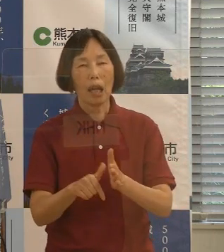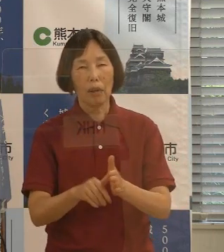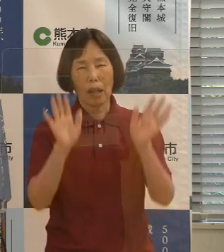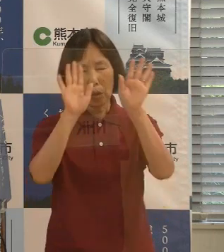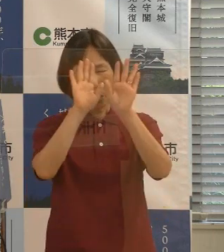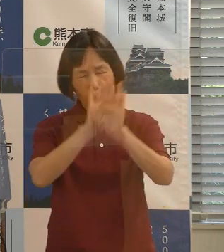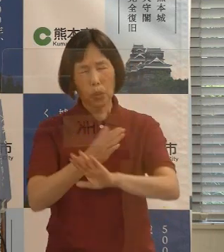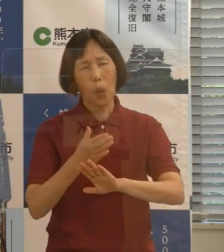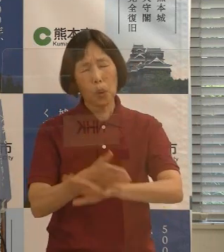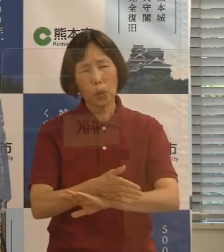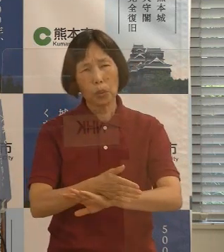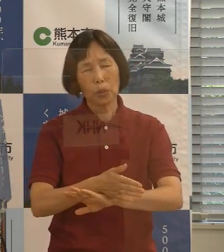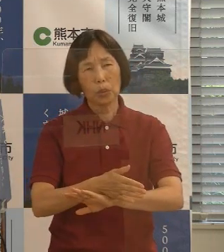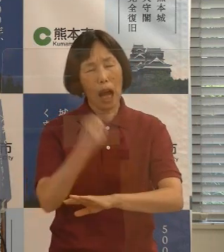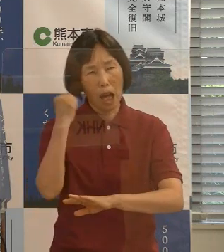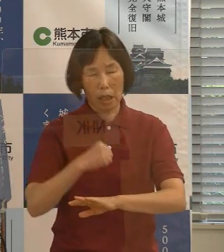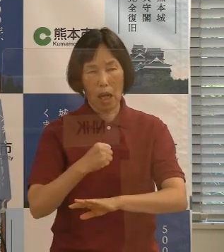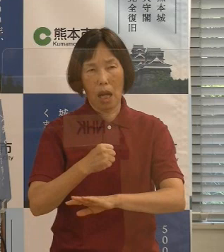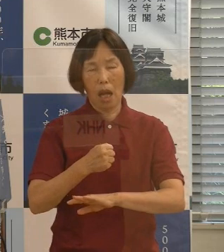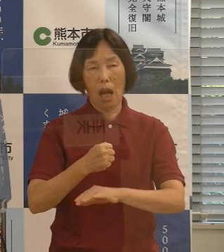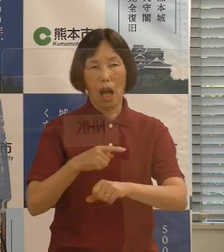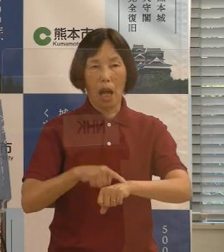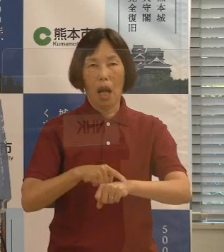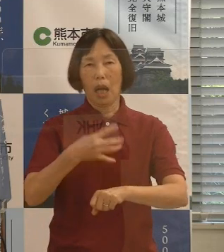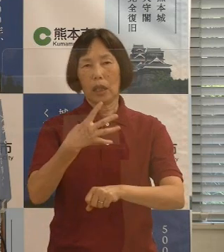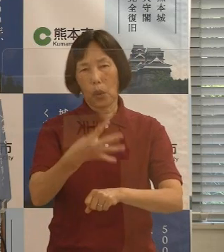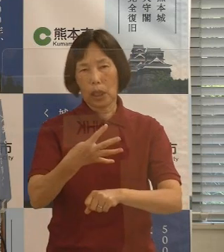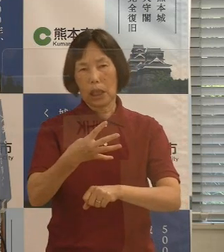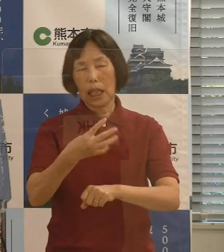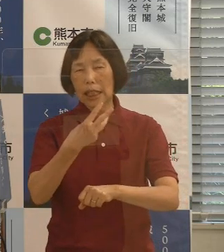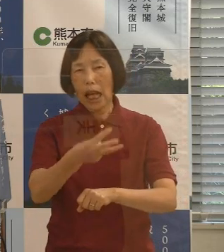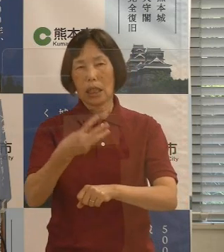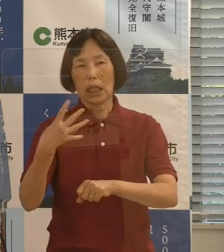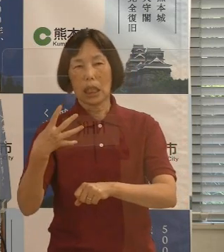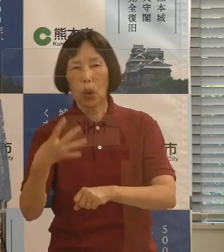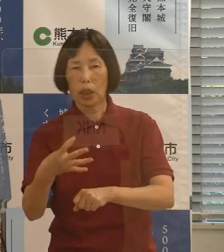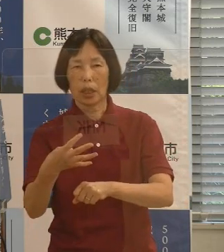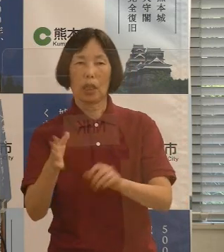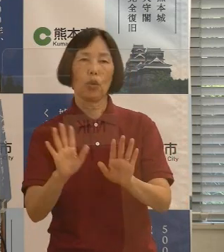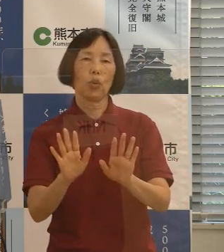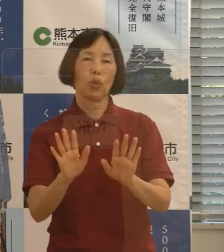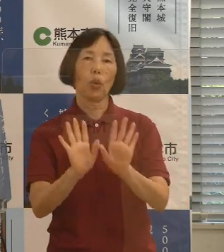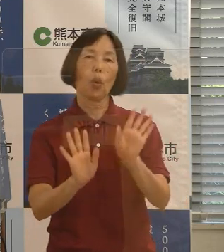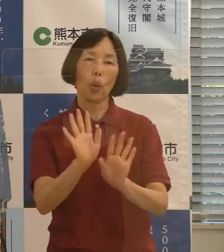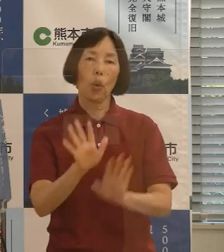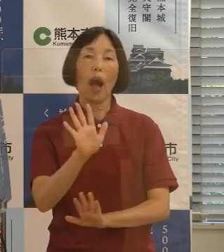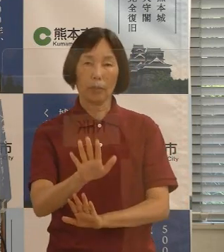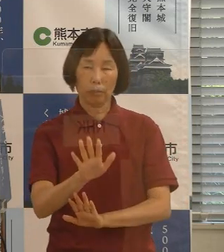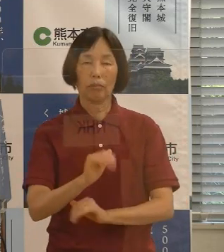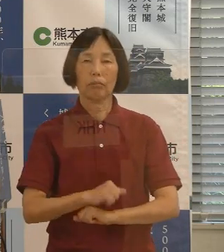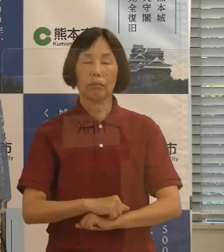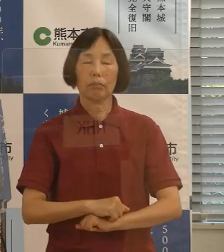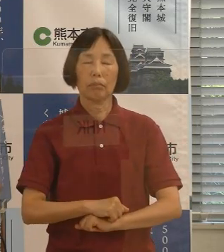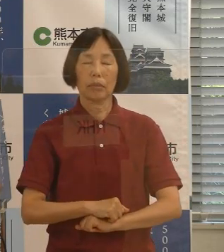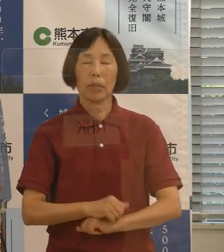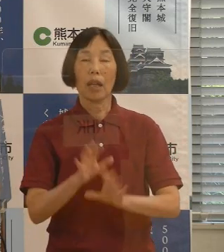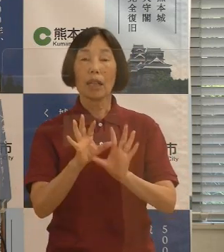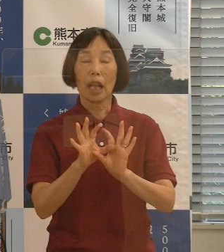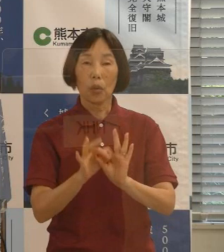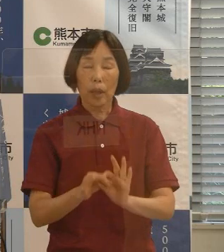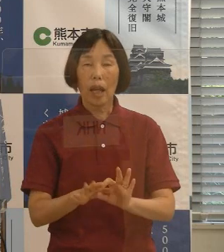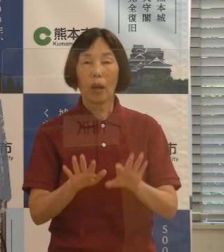時まで、ですね、超過勤務をせざるを得ないような状況になっているというのが今現場の実態であります。まあ、そこで今回新た